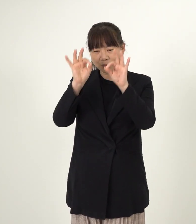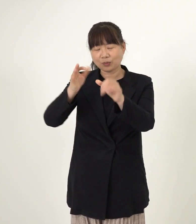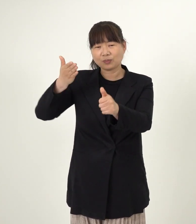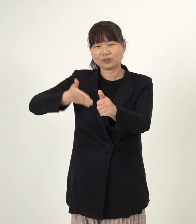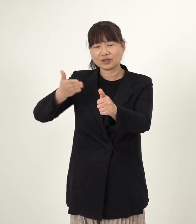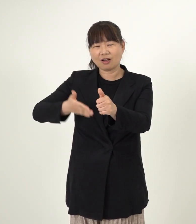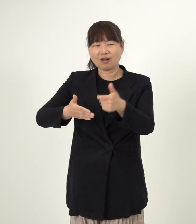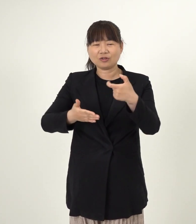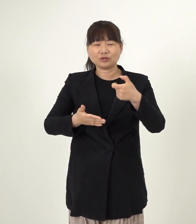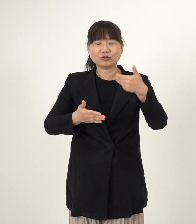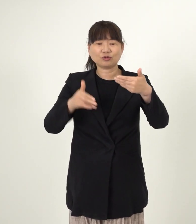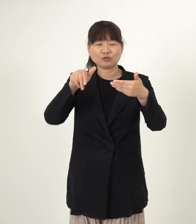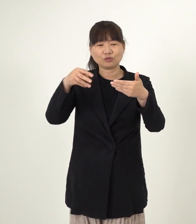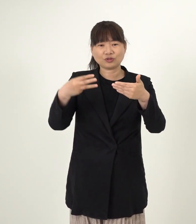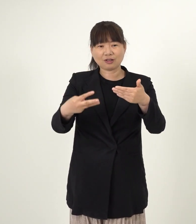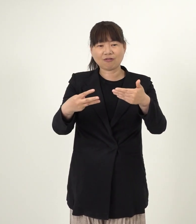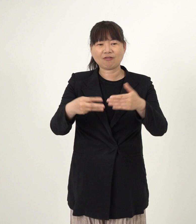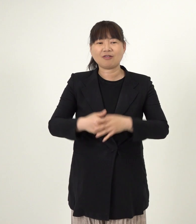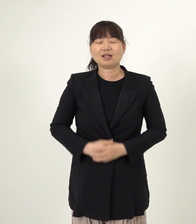하겠습니다.